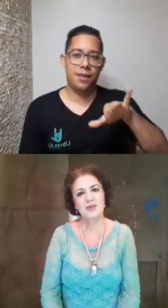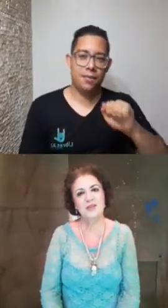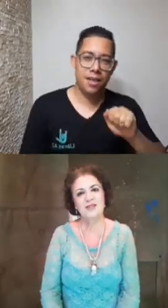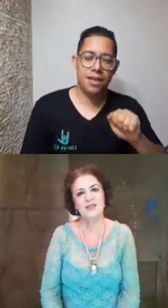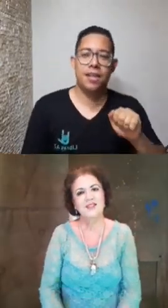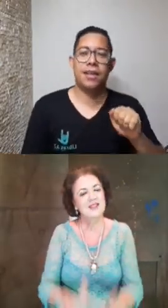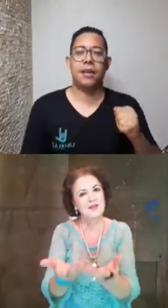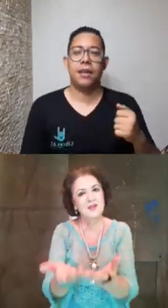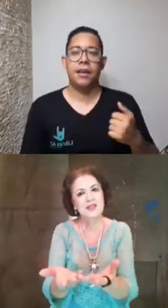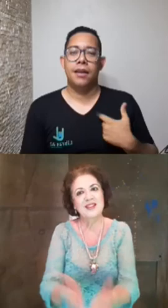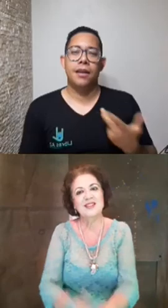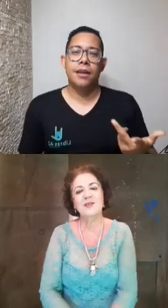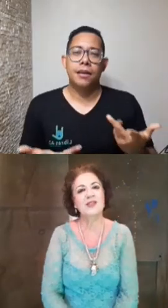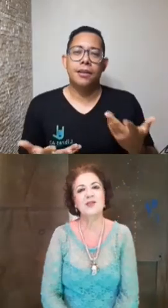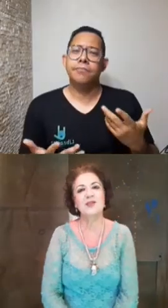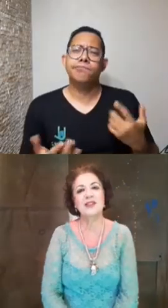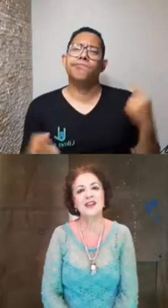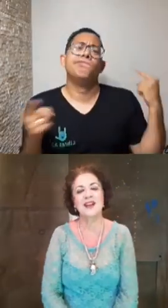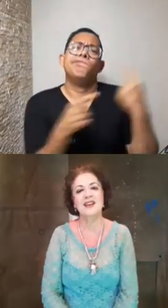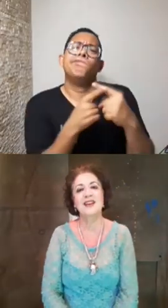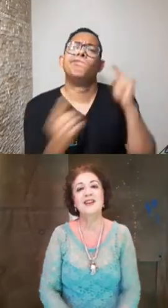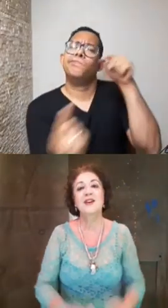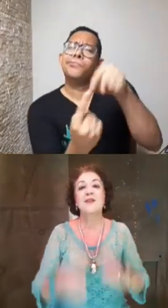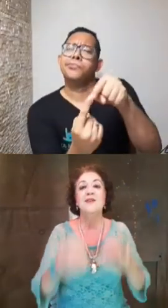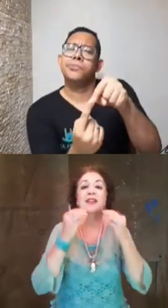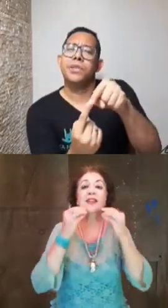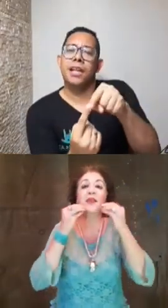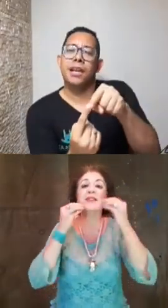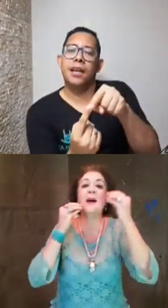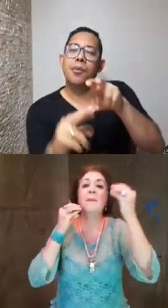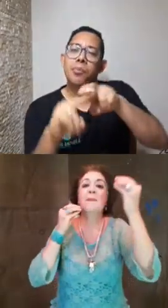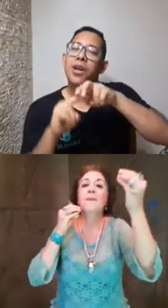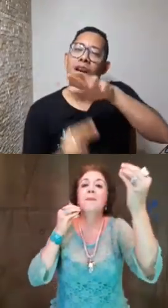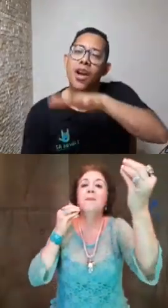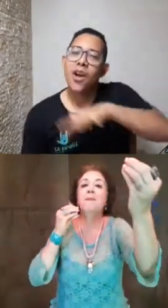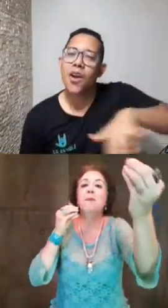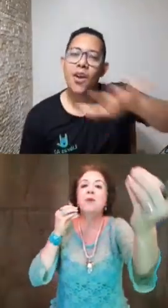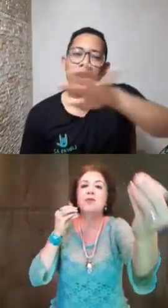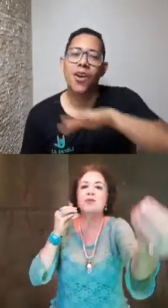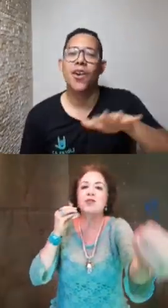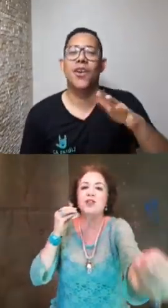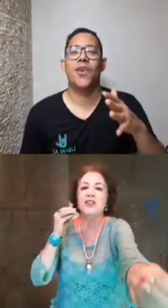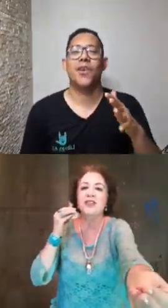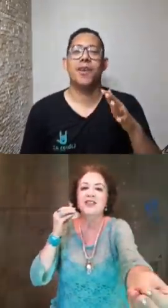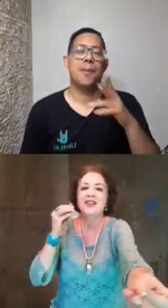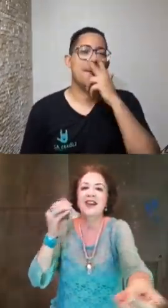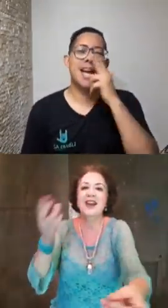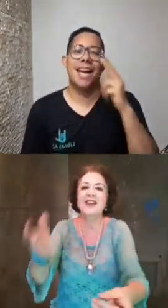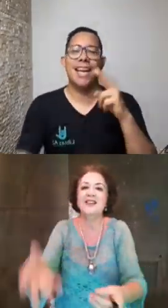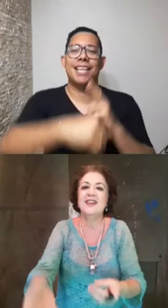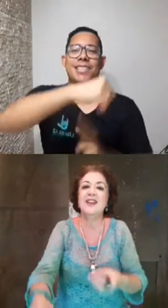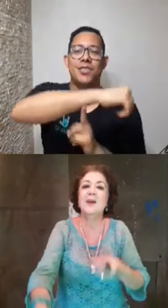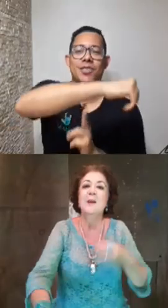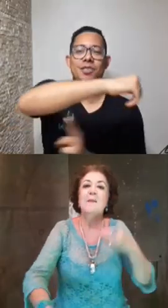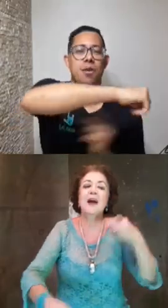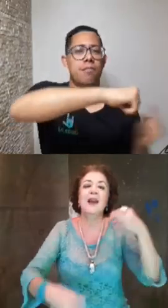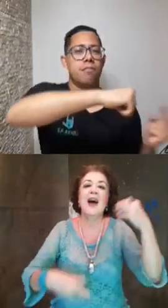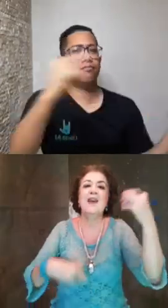sentido se vocês não estivessem aí fazendo essa ponte